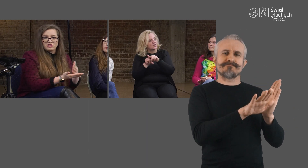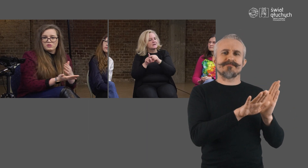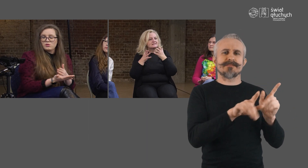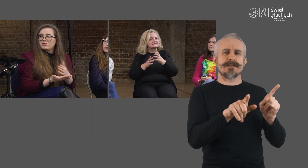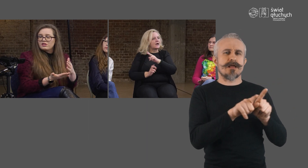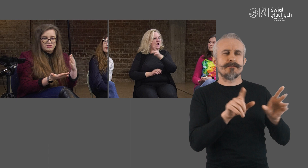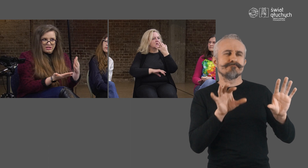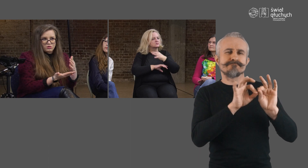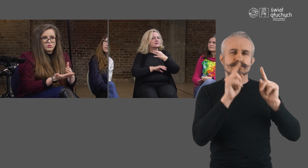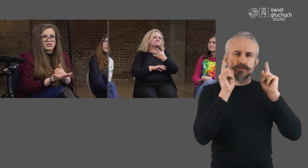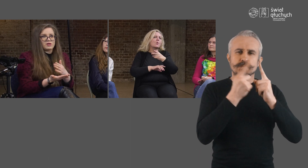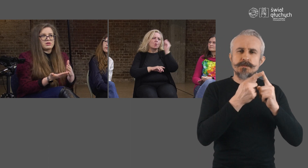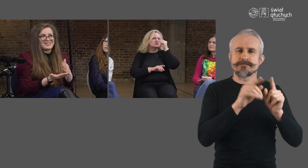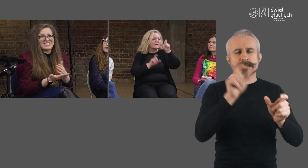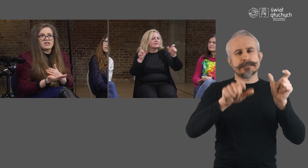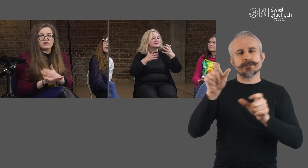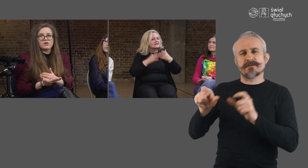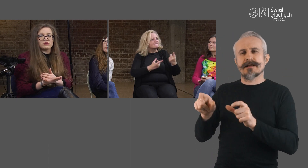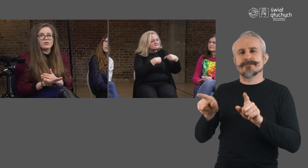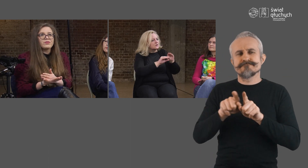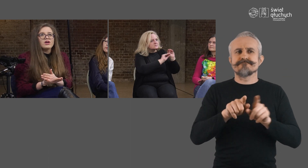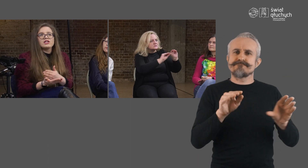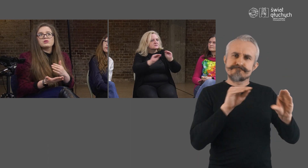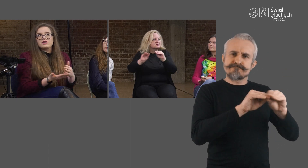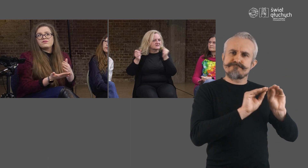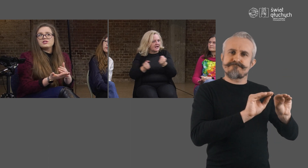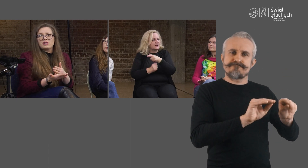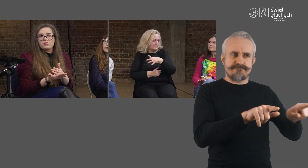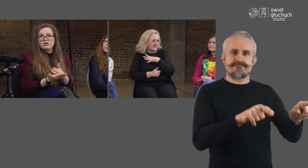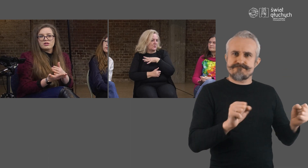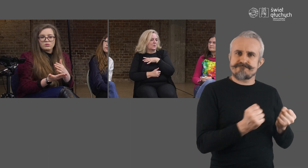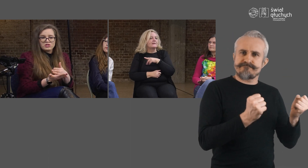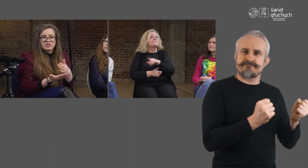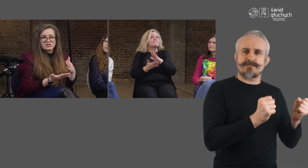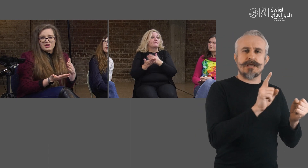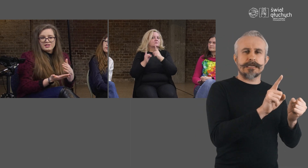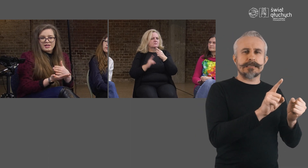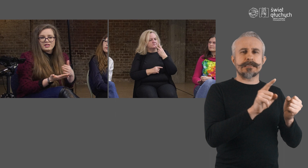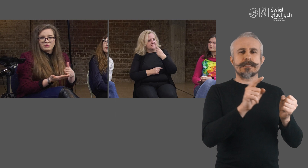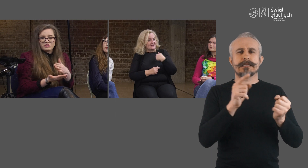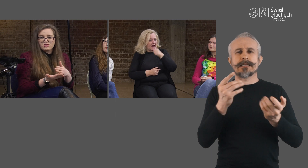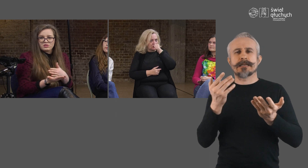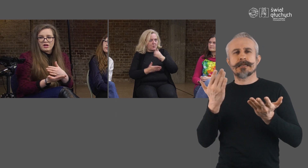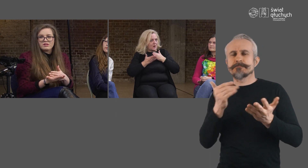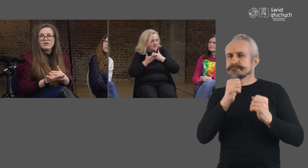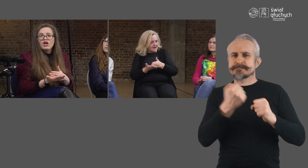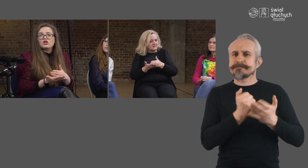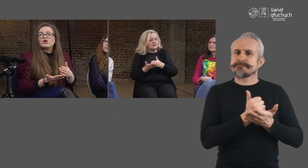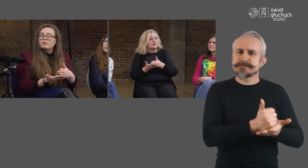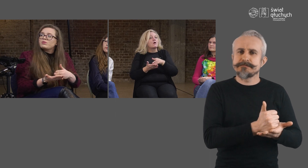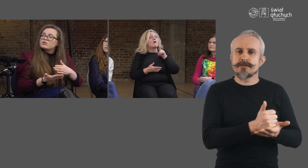żeby każdy uczeń jakby zrealizował to. I na przykład jak widział nauczyciel, że ja nie daję sobie z czymś